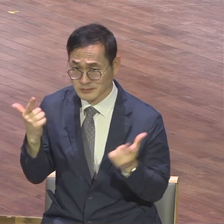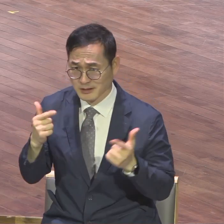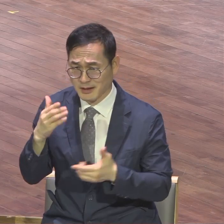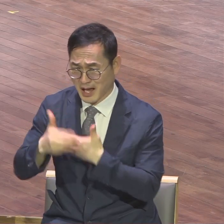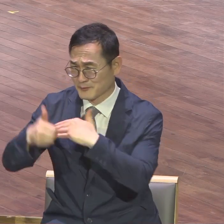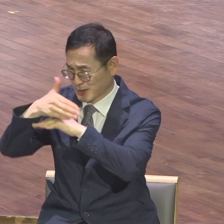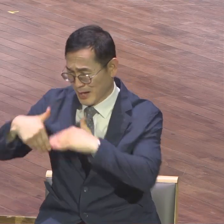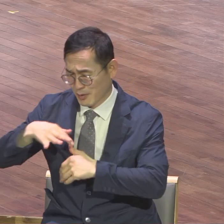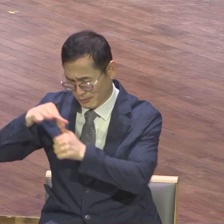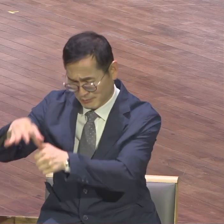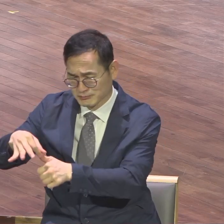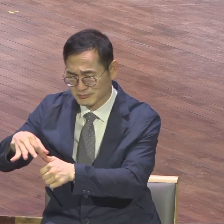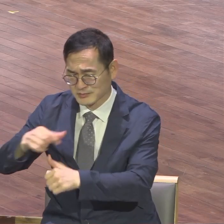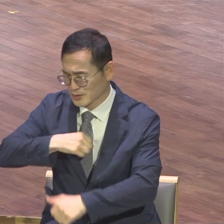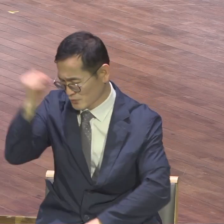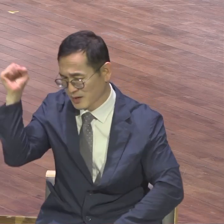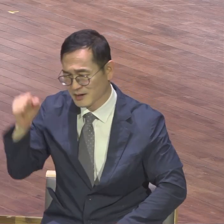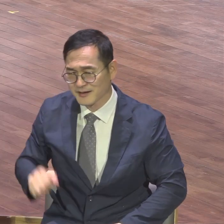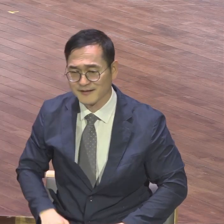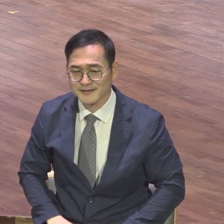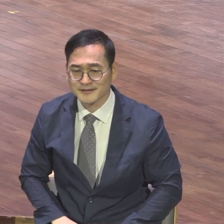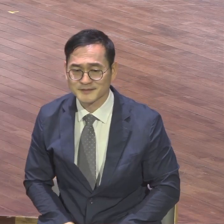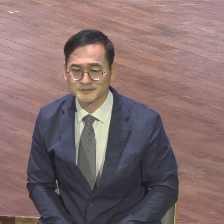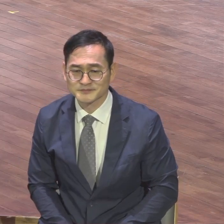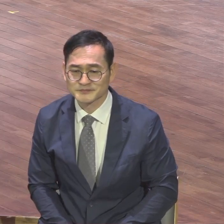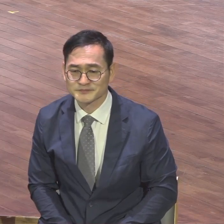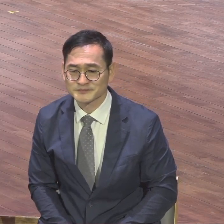이 사람이 복음이 되어 있나 안 되어 있나.